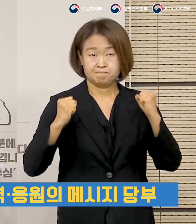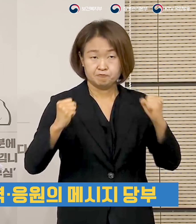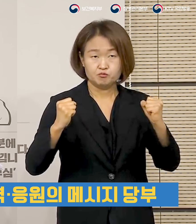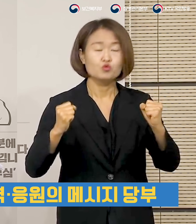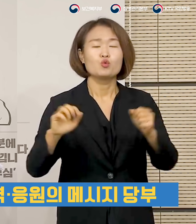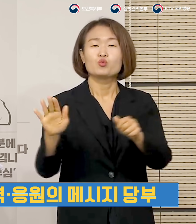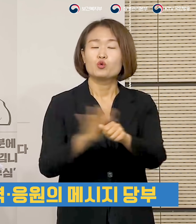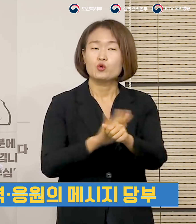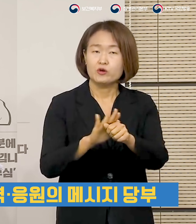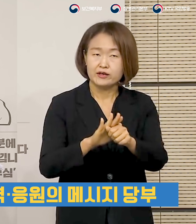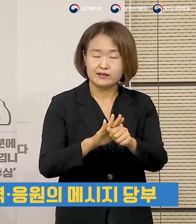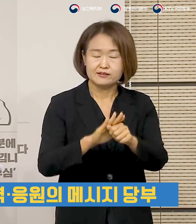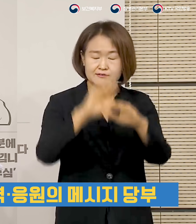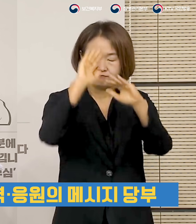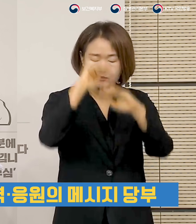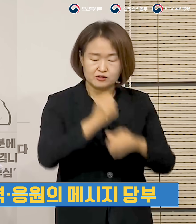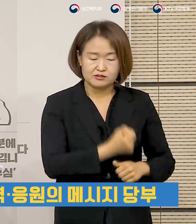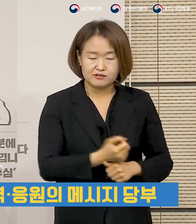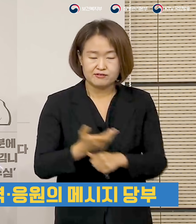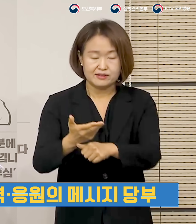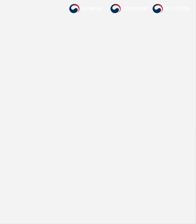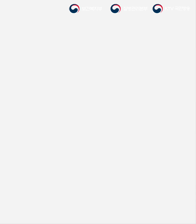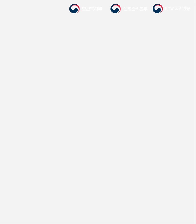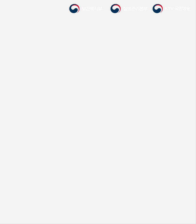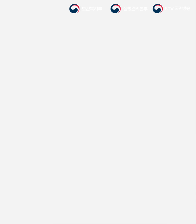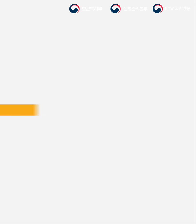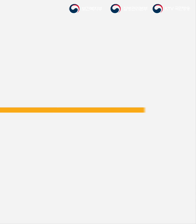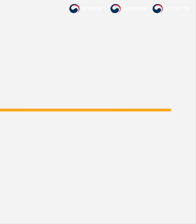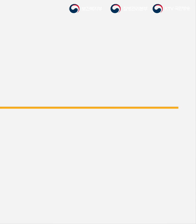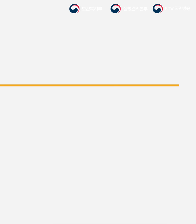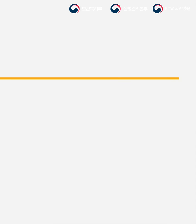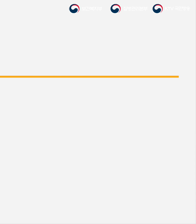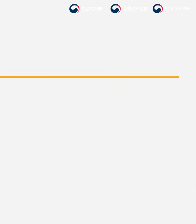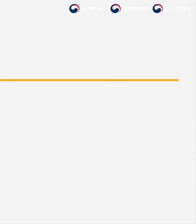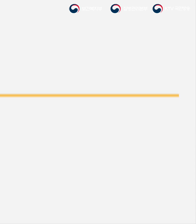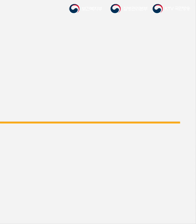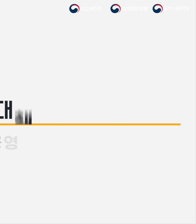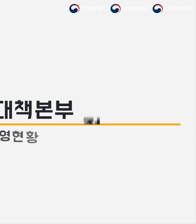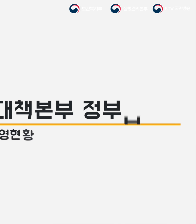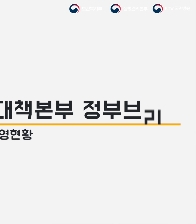위로의 메시지를 전달해 주시기를 부탁드립니다.